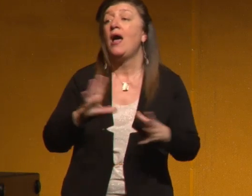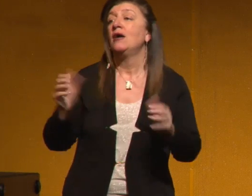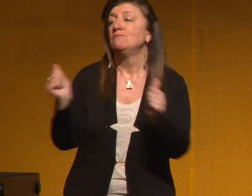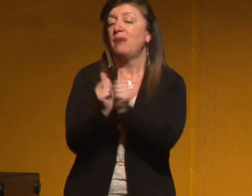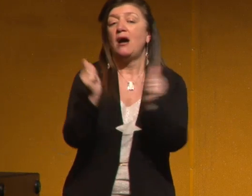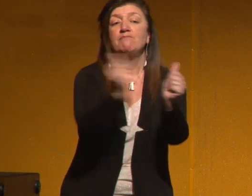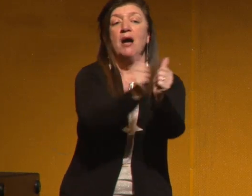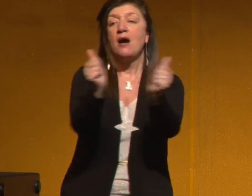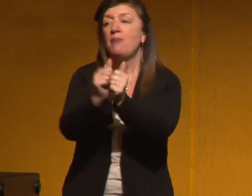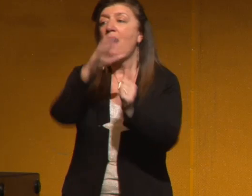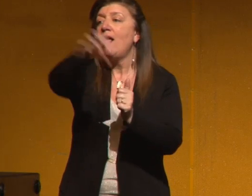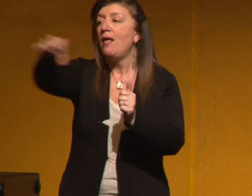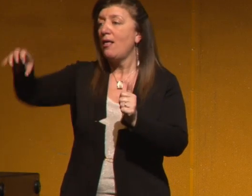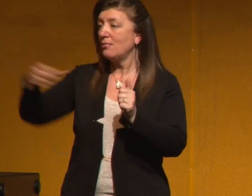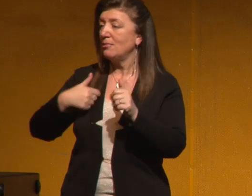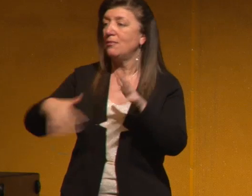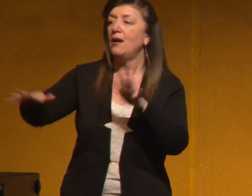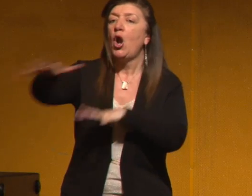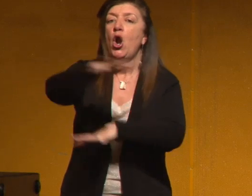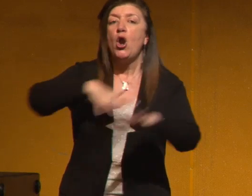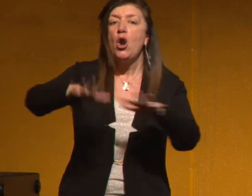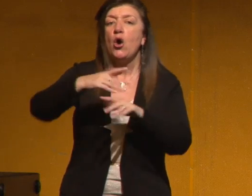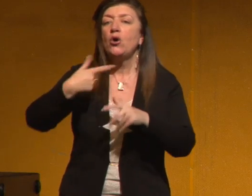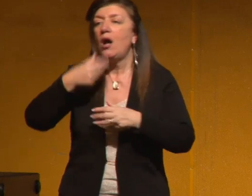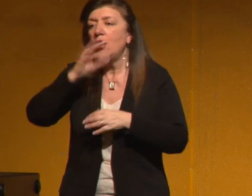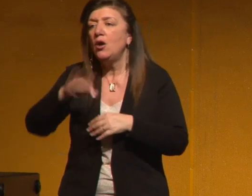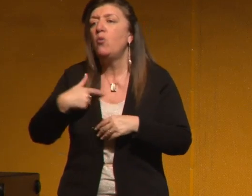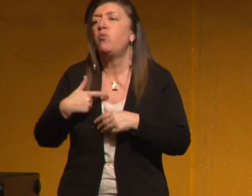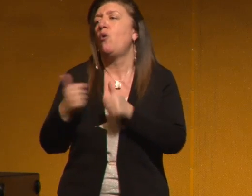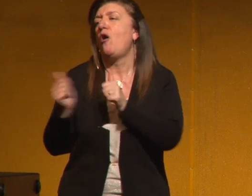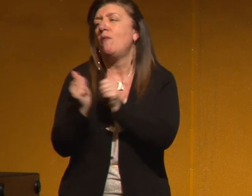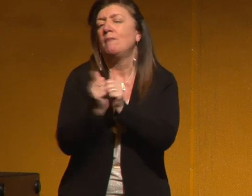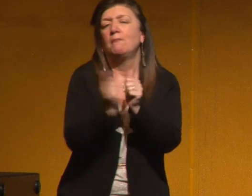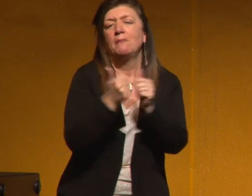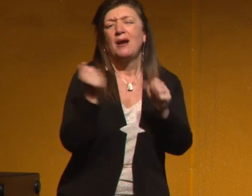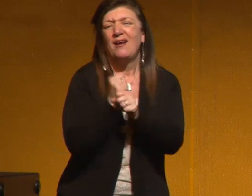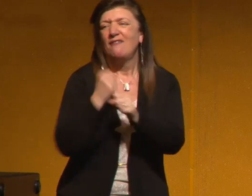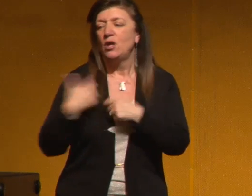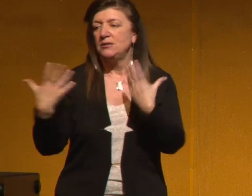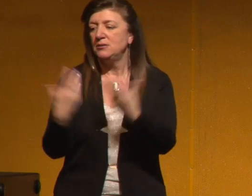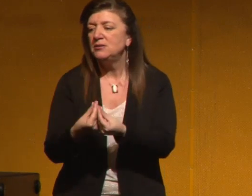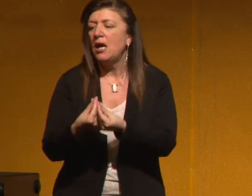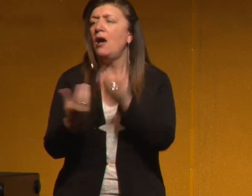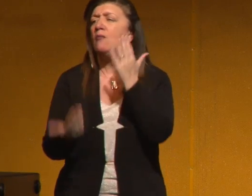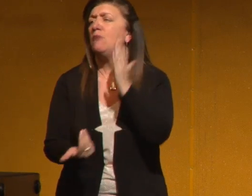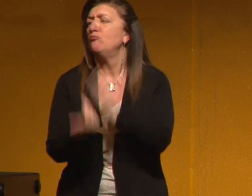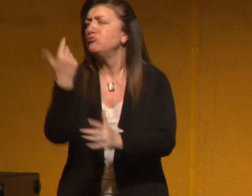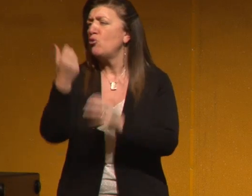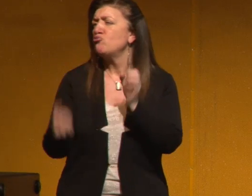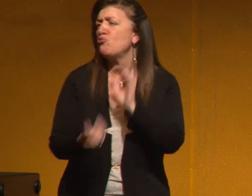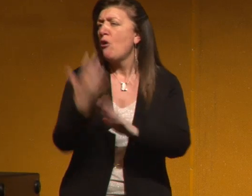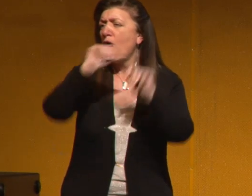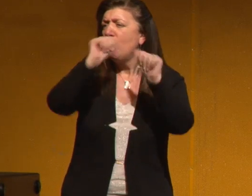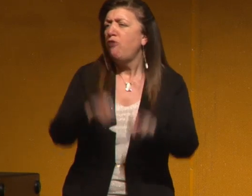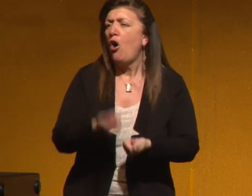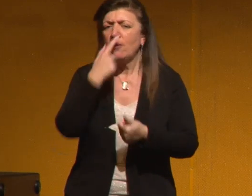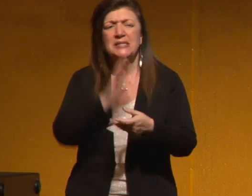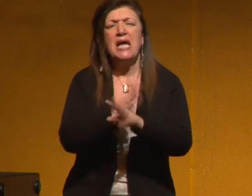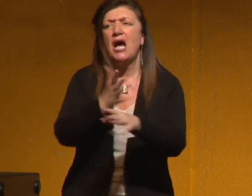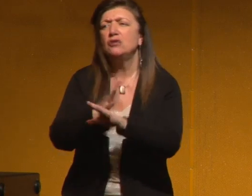per valorizzare il patrimonio interagendo con esso creando nuove forme di accesso per altri giovani o